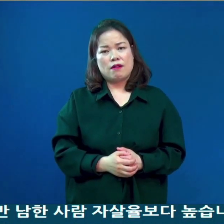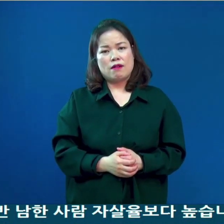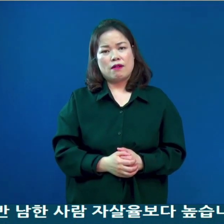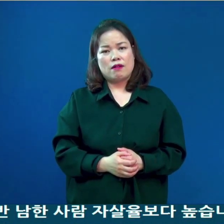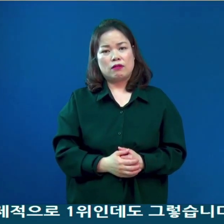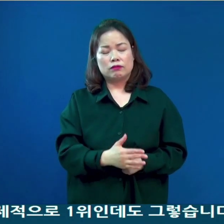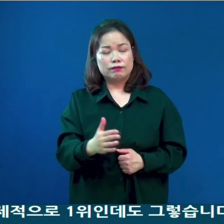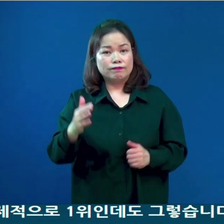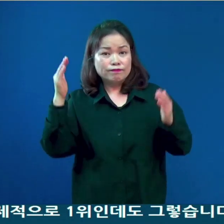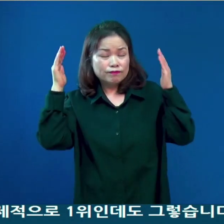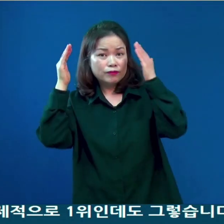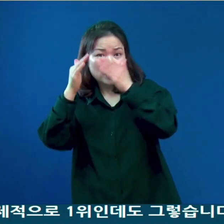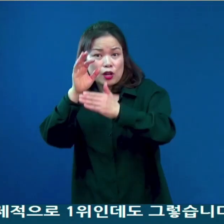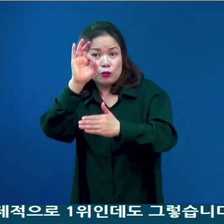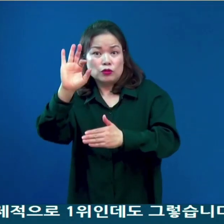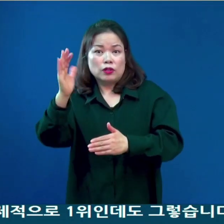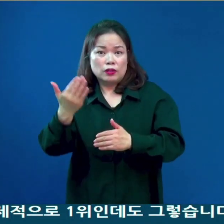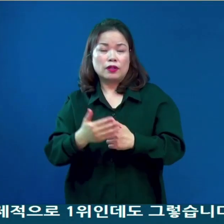우리가 이것을 주목할 필요가 있습니다.